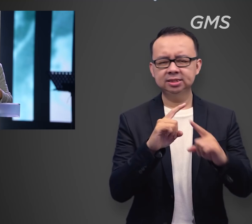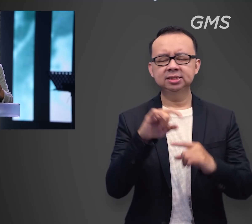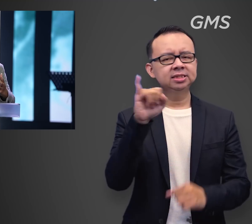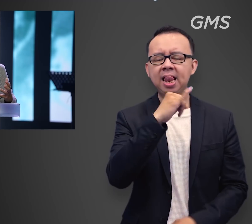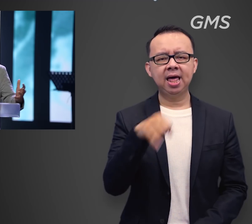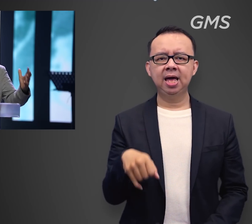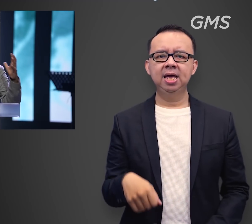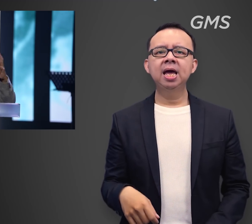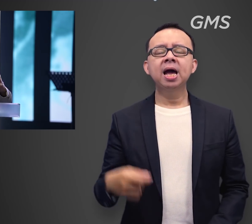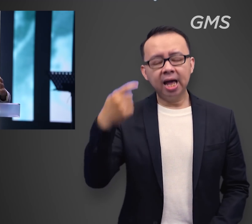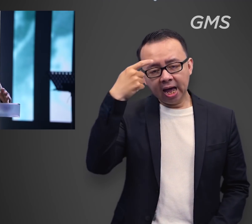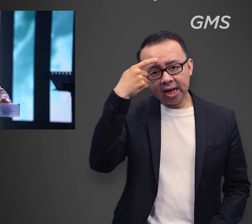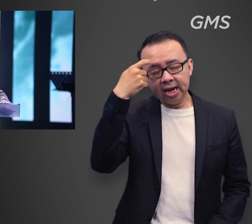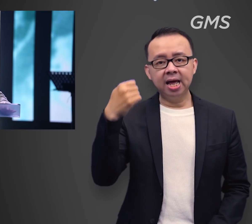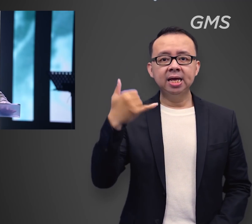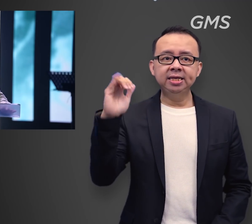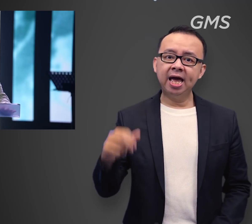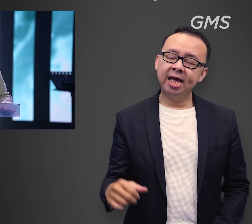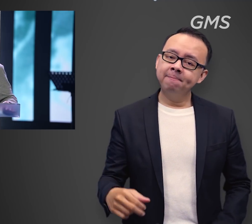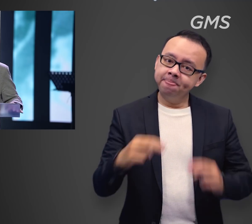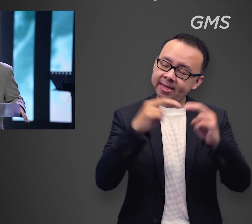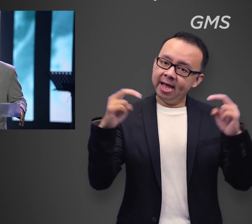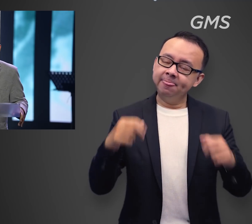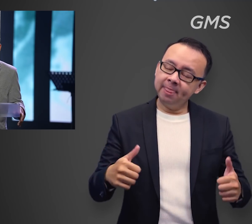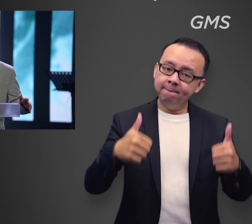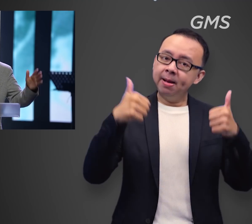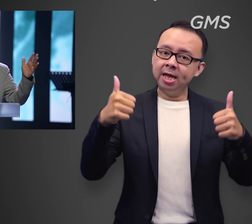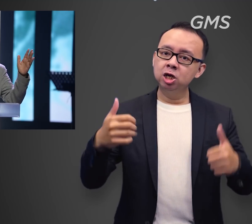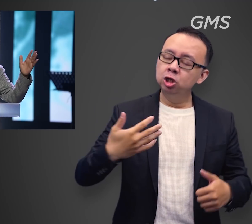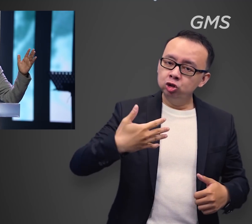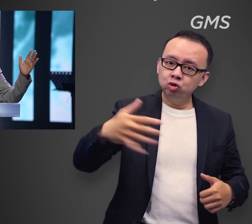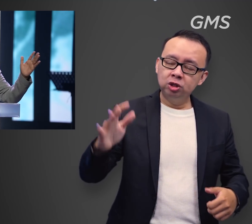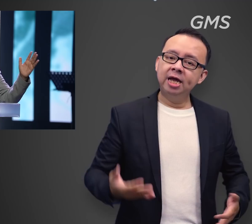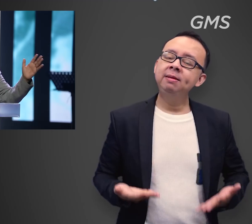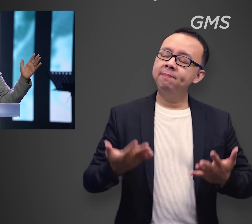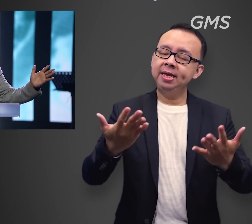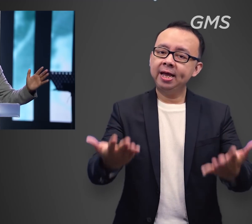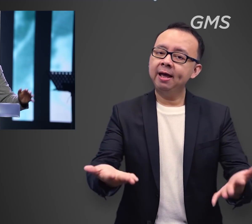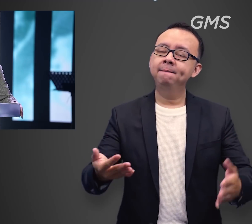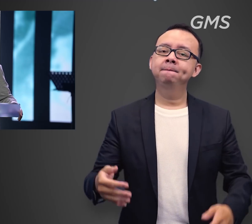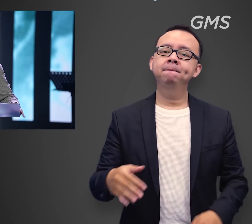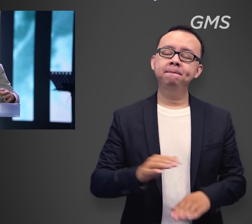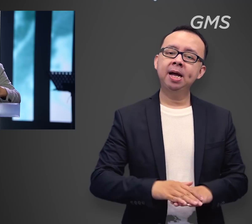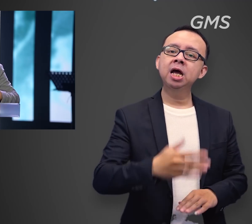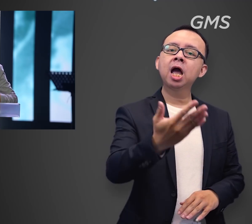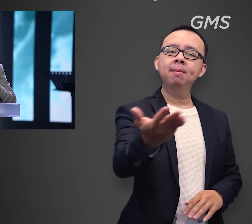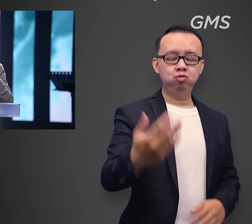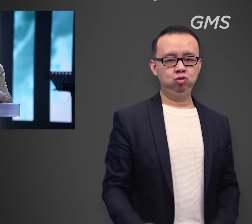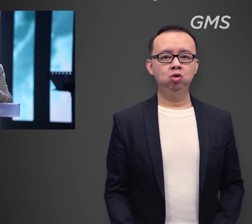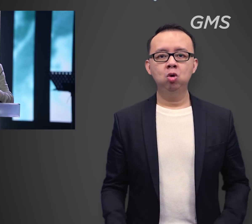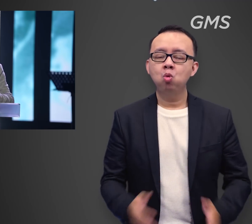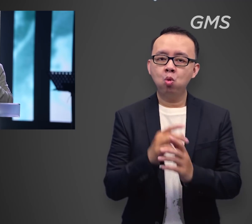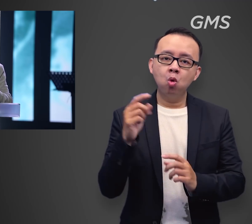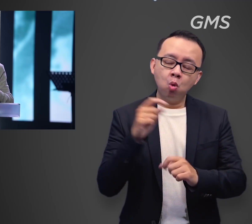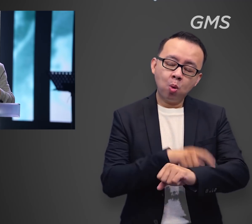terbaik sudah sepenuhnya ketika Yesus naik ke kayu salib dan berkata sudah selesai. Maka